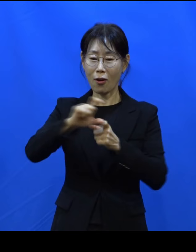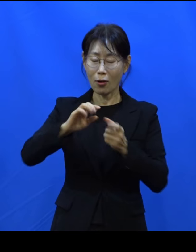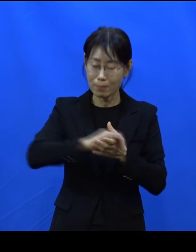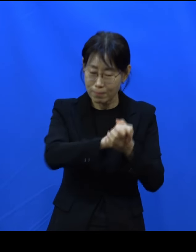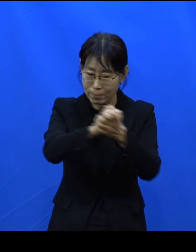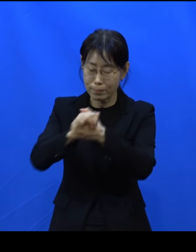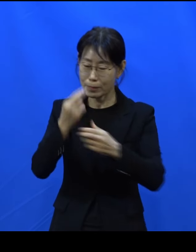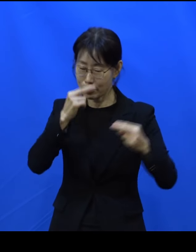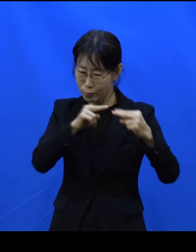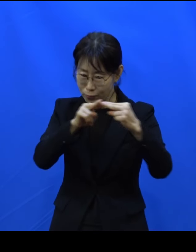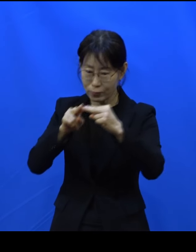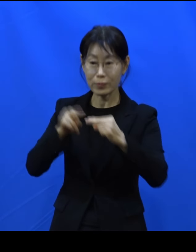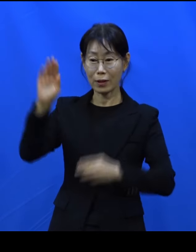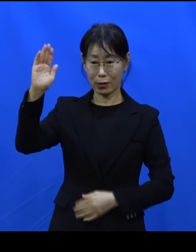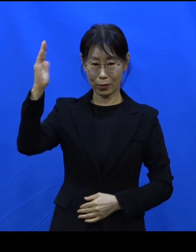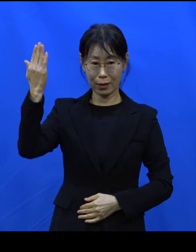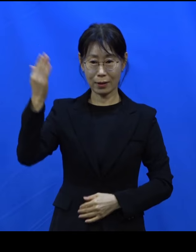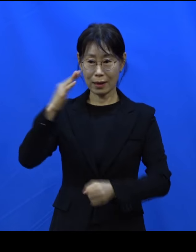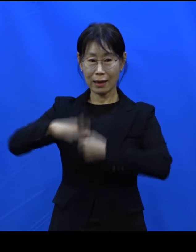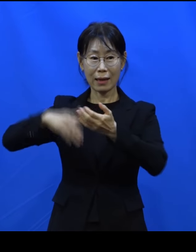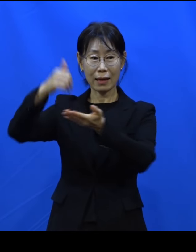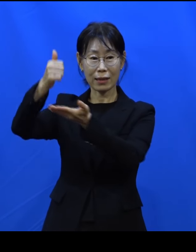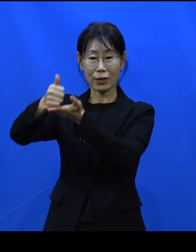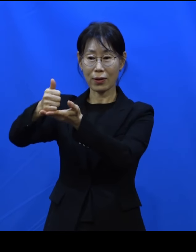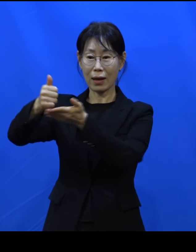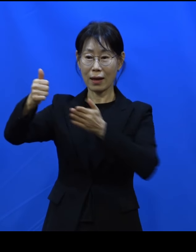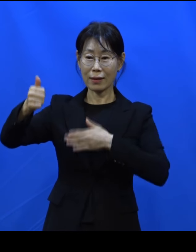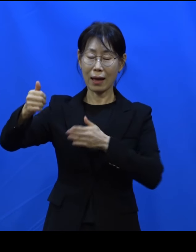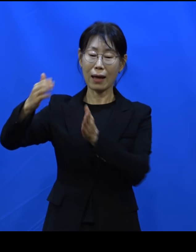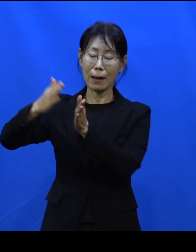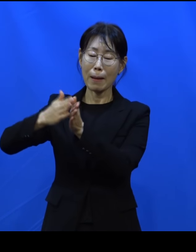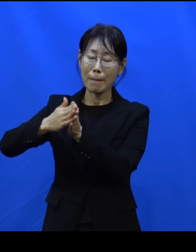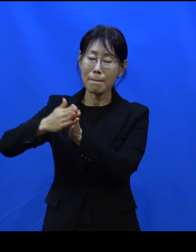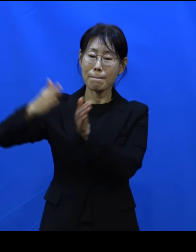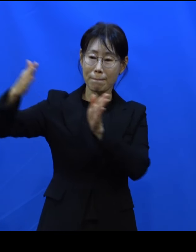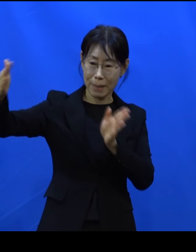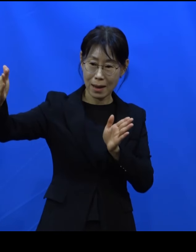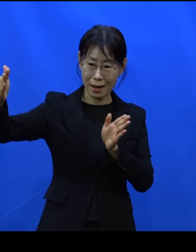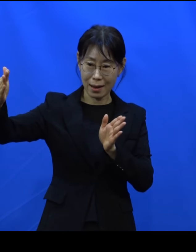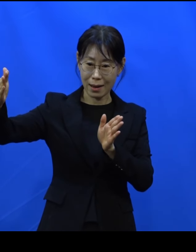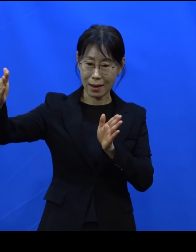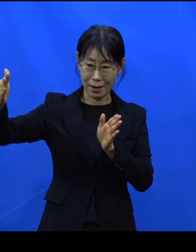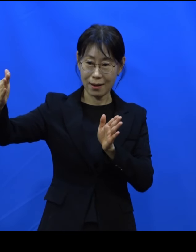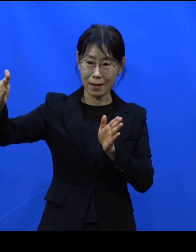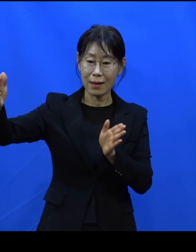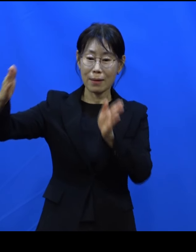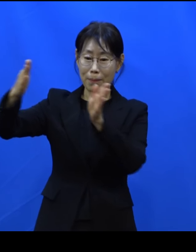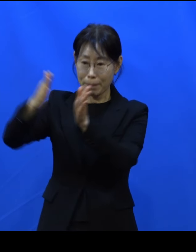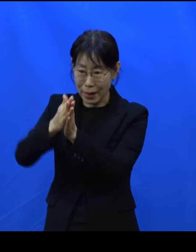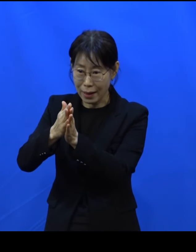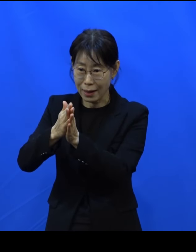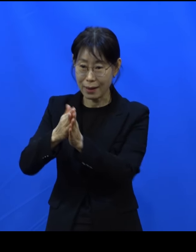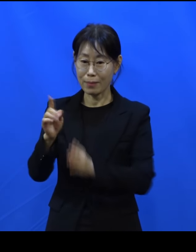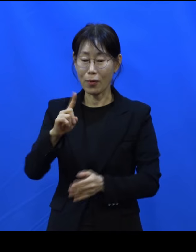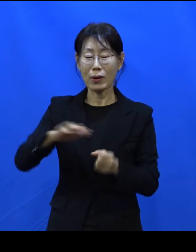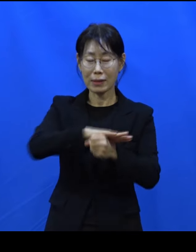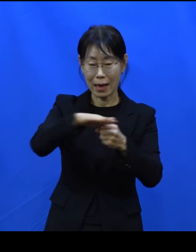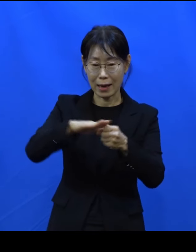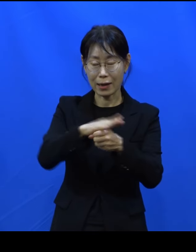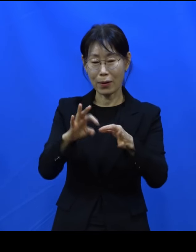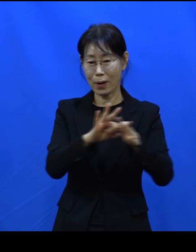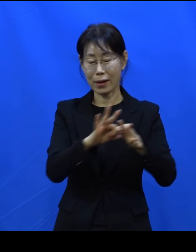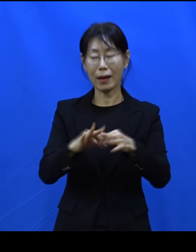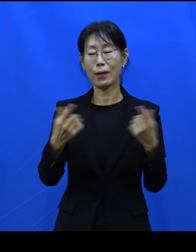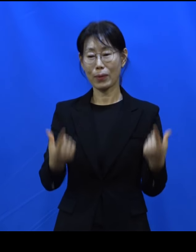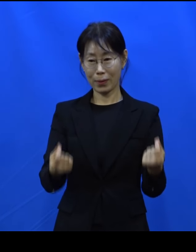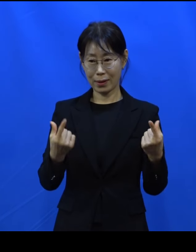단절됐던 인간이 완전한 연합을 이루는 거. 그걸 오늘 우리는 결혼으로 묘사하는 거죠. 결혼으로. 탕자가